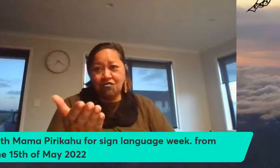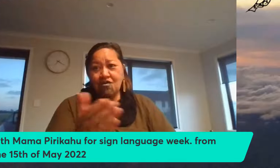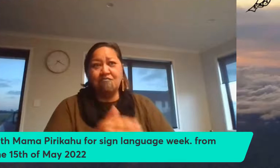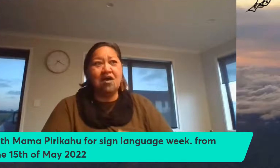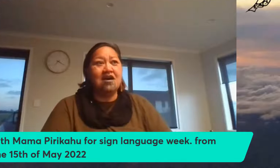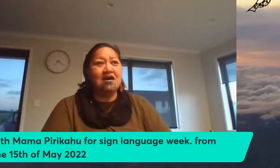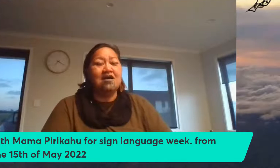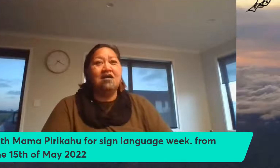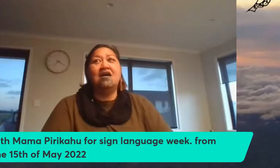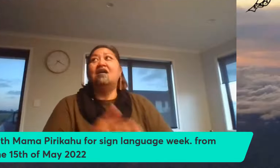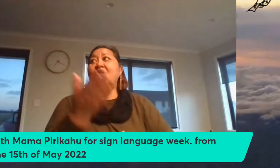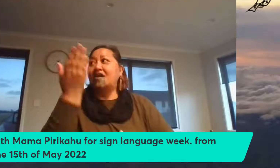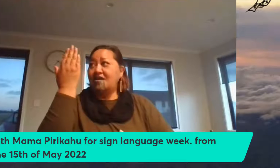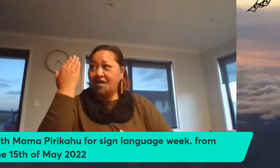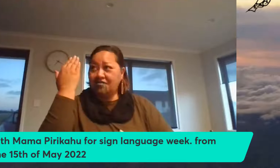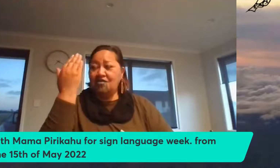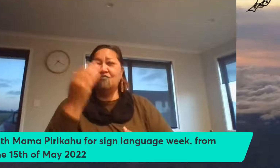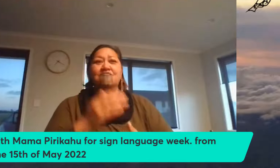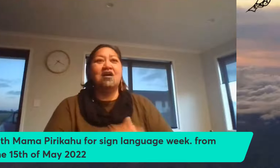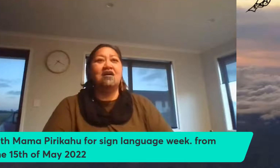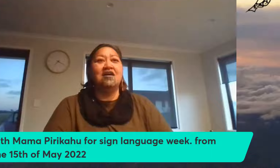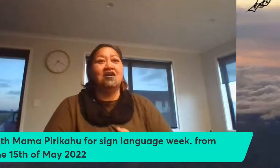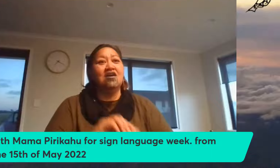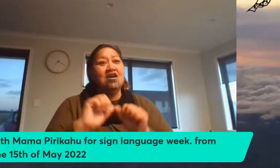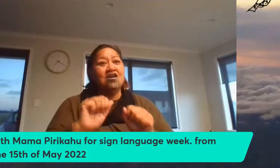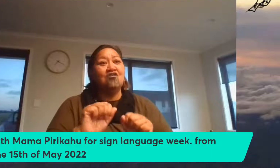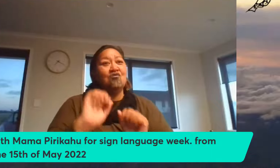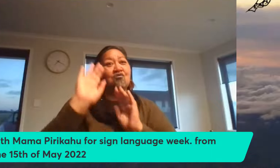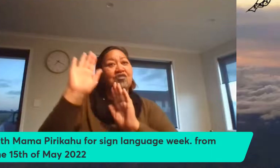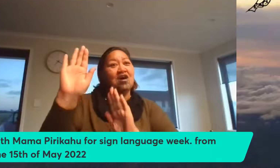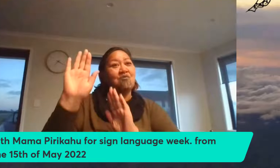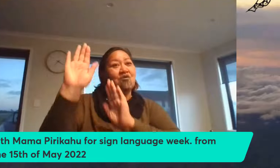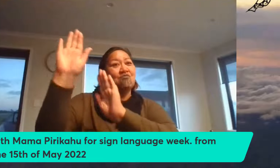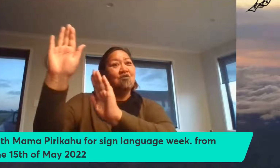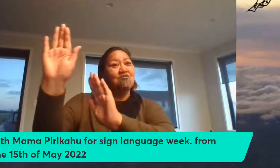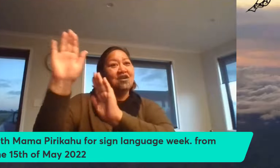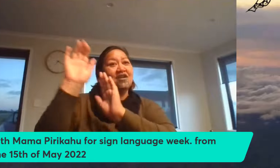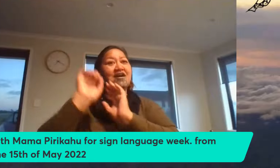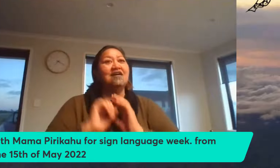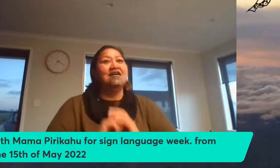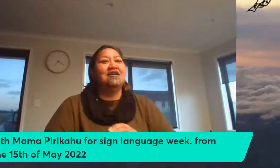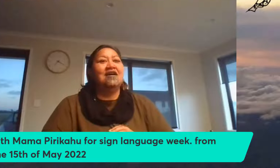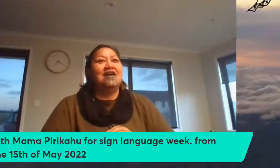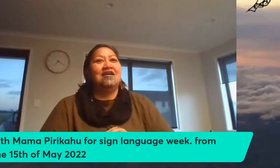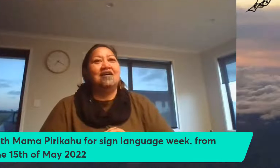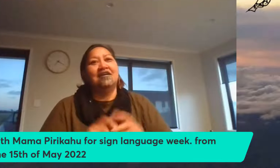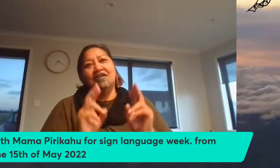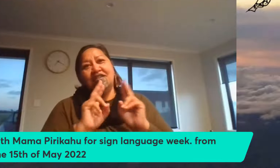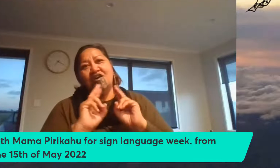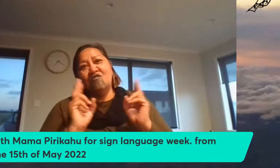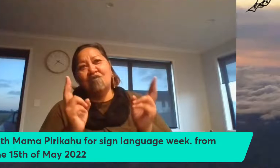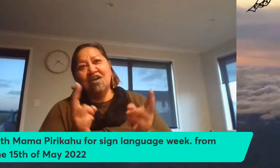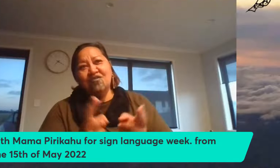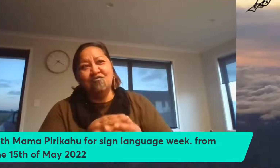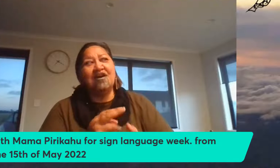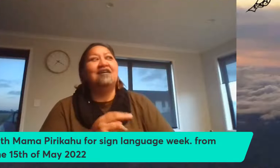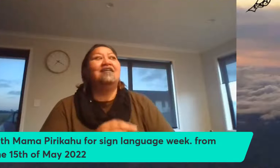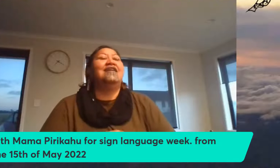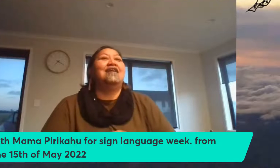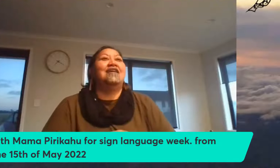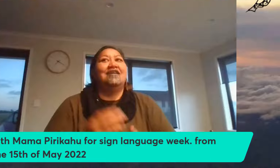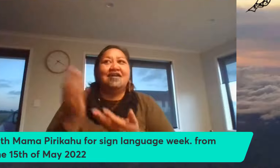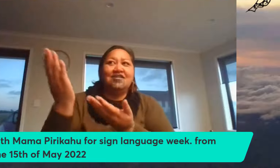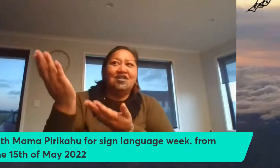rā koutou mā, rā rātou mā, e no o tā wauwau ana, rā ki te ao